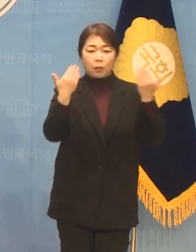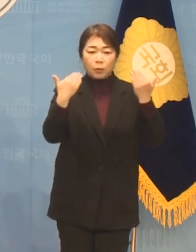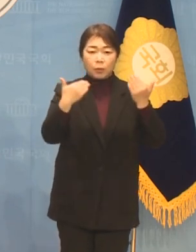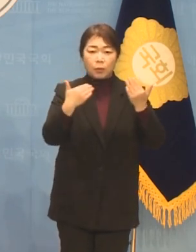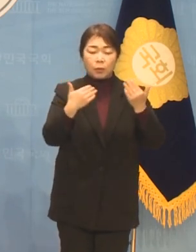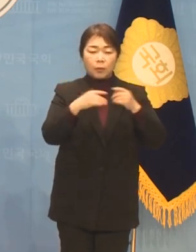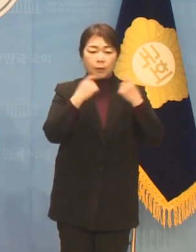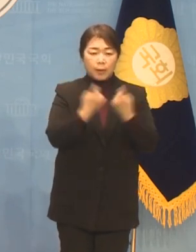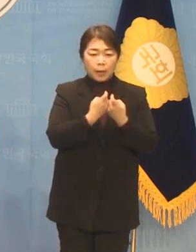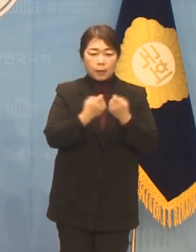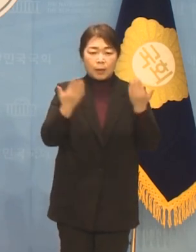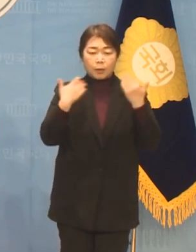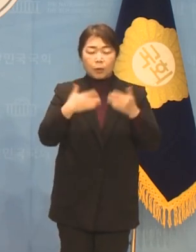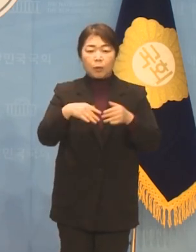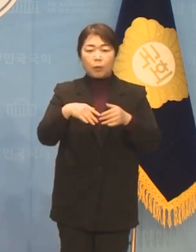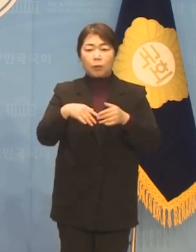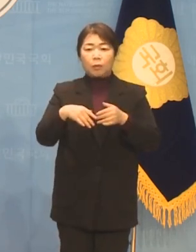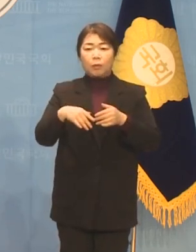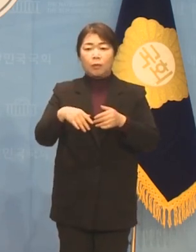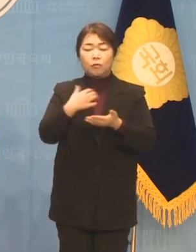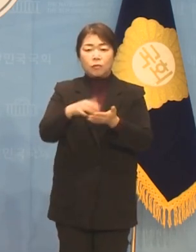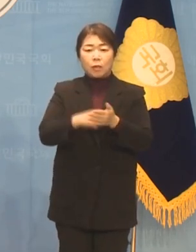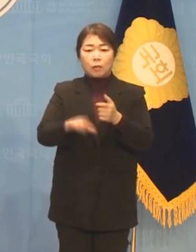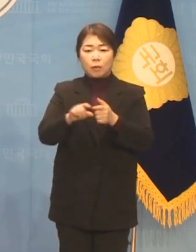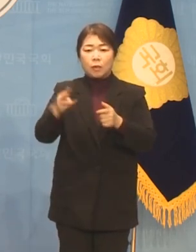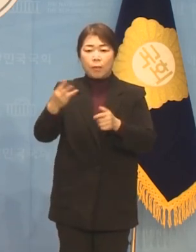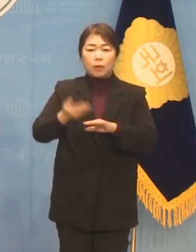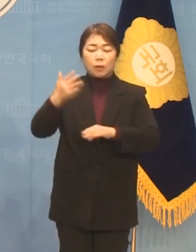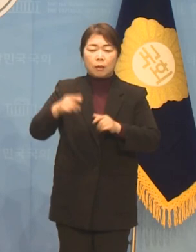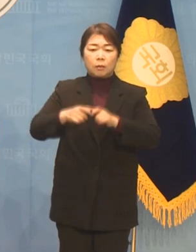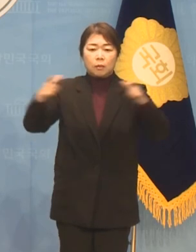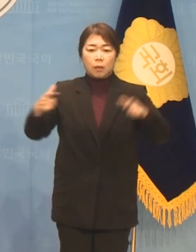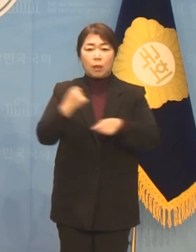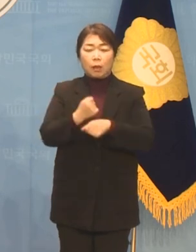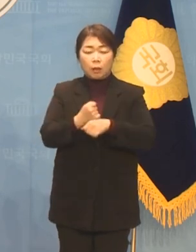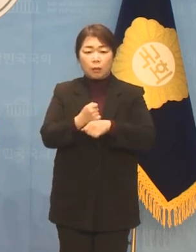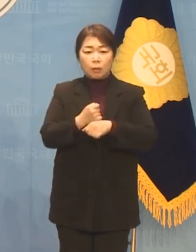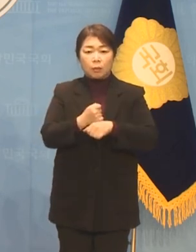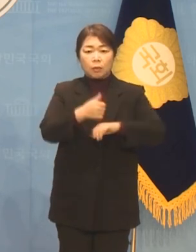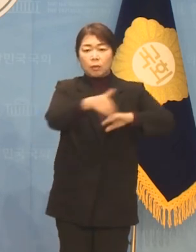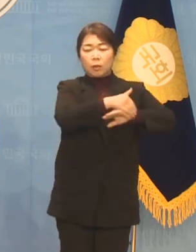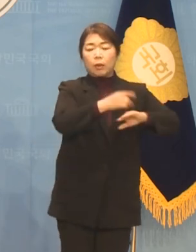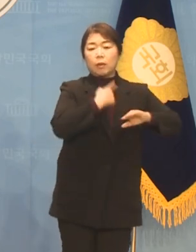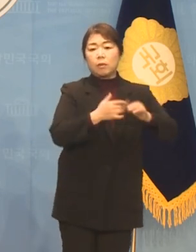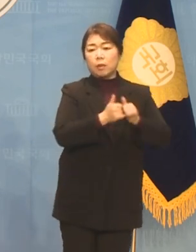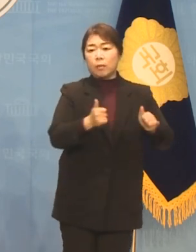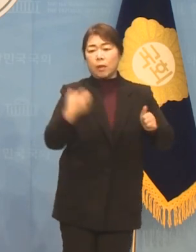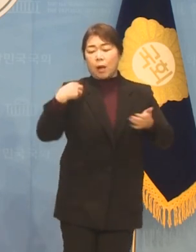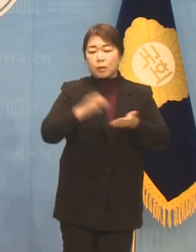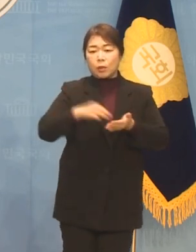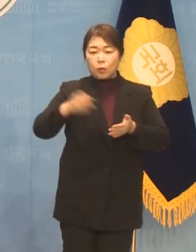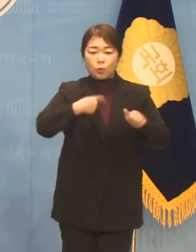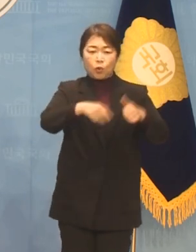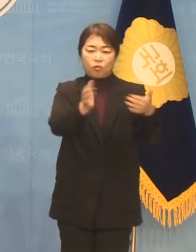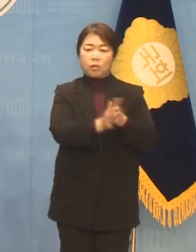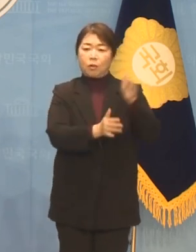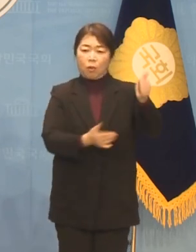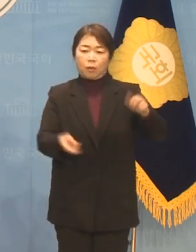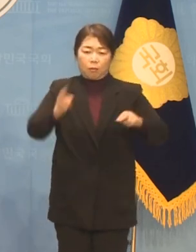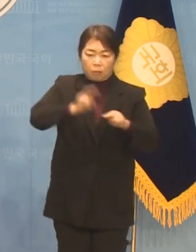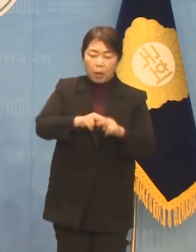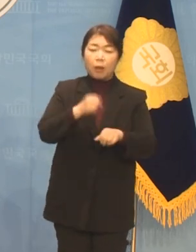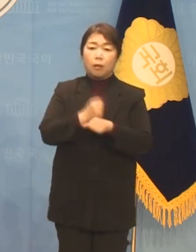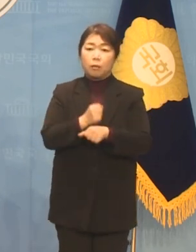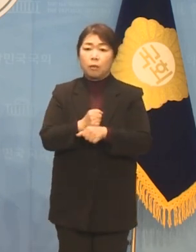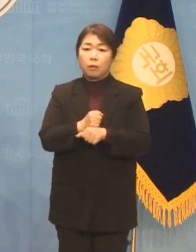그가 다시 장관이 되어 돌아와서 자사고 지키기에 나선 것입니다. 지난 10년이 훌쩍 넘는 세월 동안